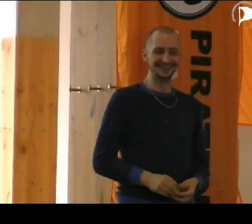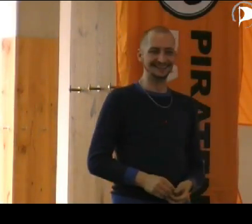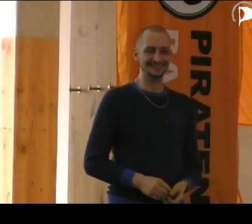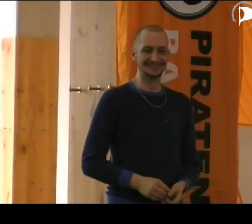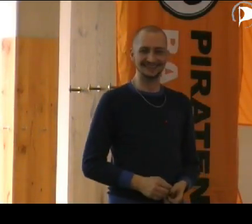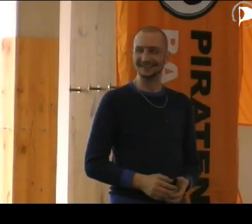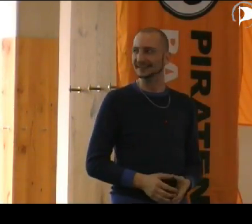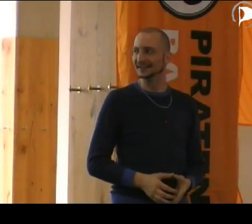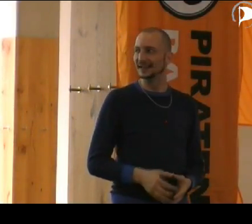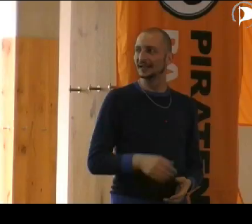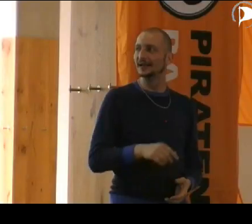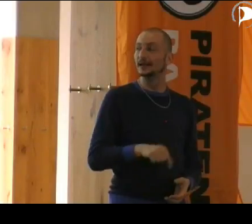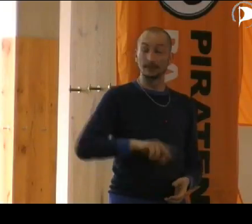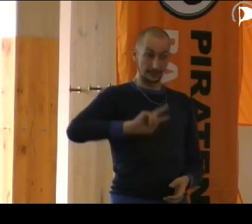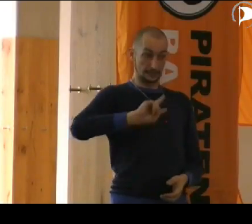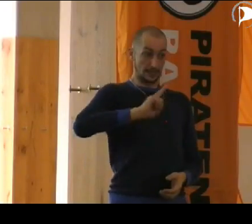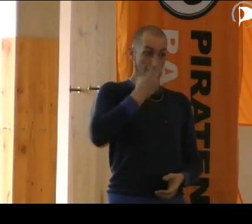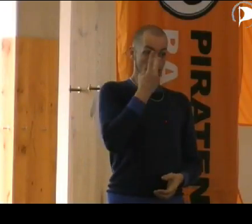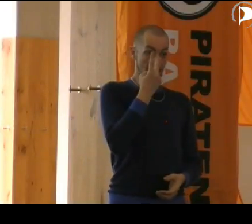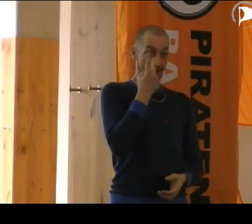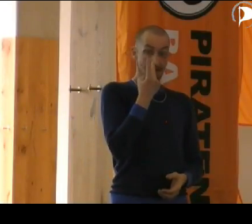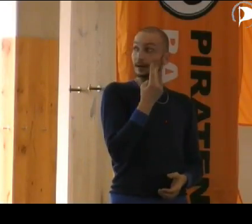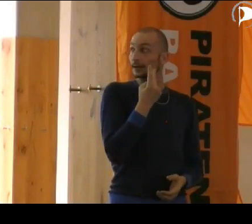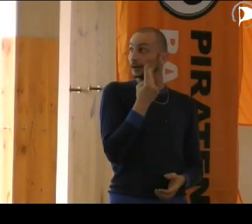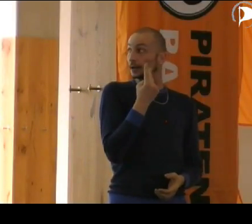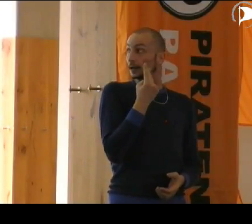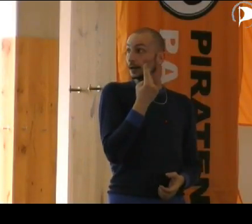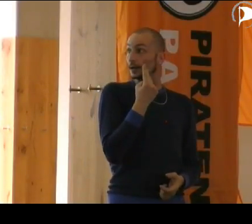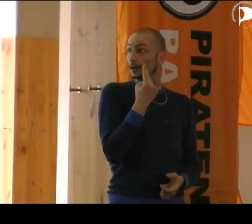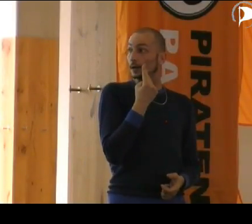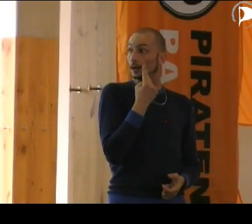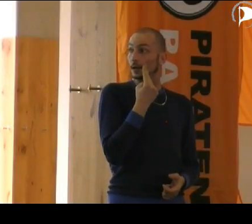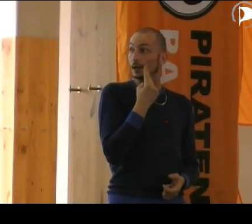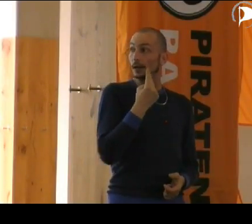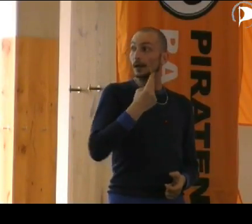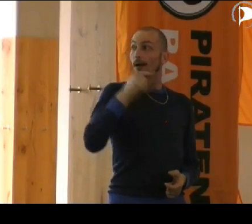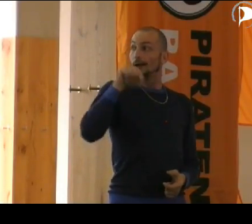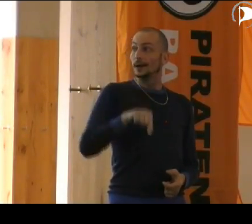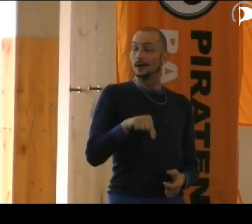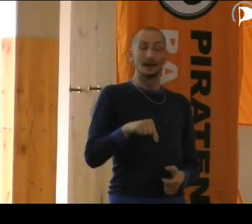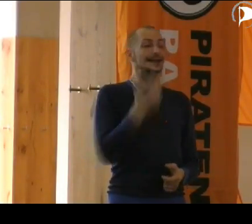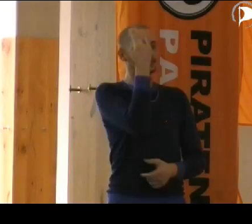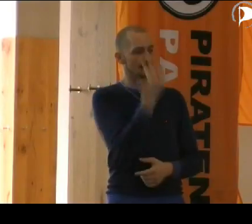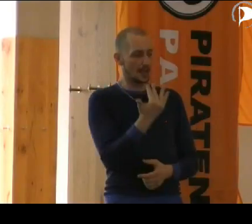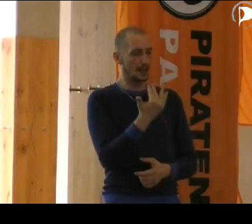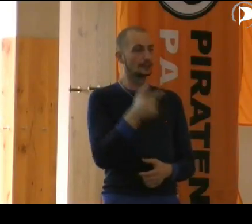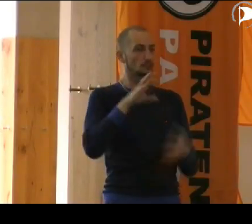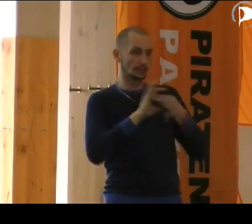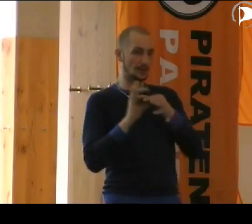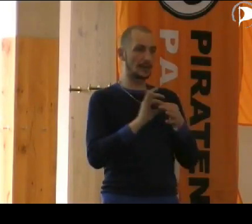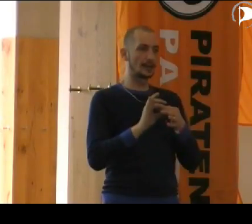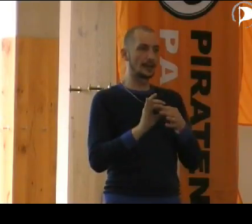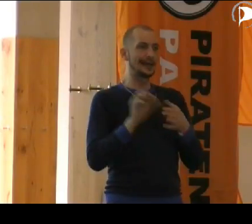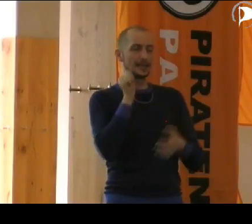es gibt heute den saal nochmal ausgiebig wir hatten eigentlich 2011